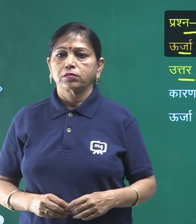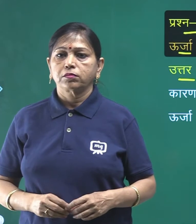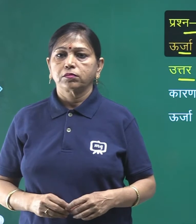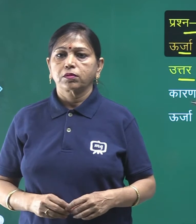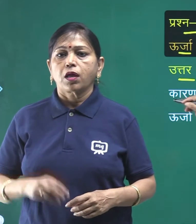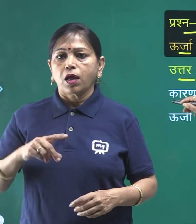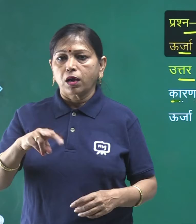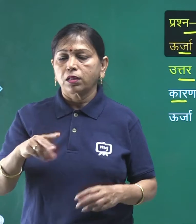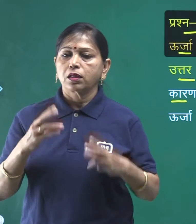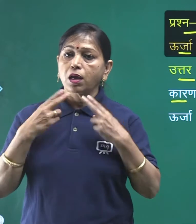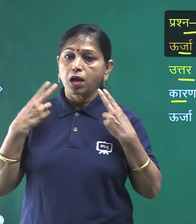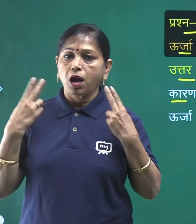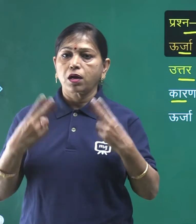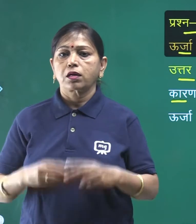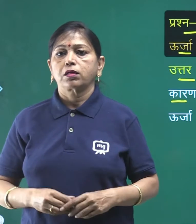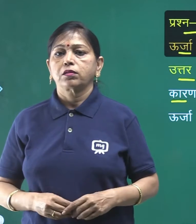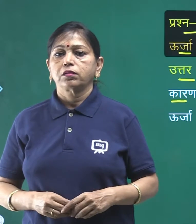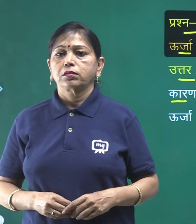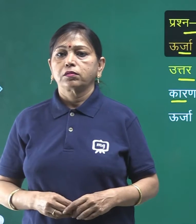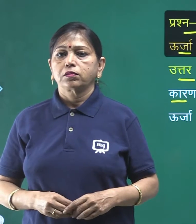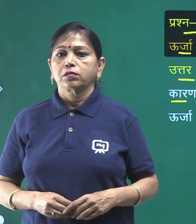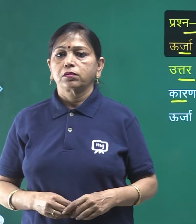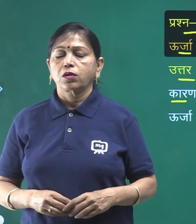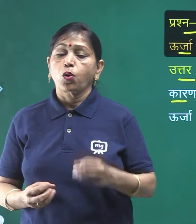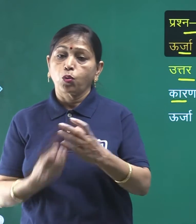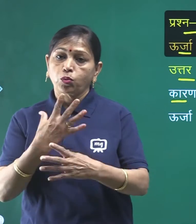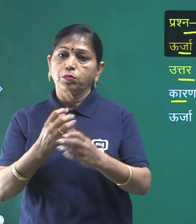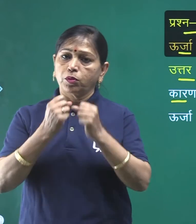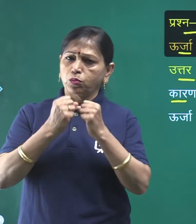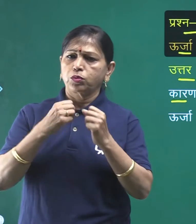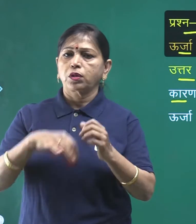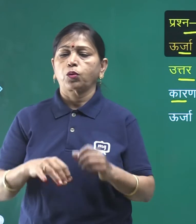गति के कारण उत्पन्न ऊर्जा को